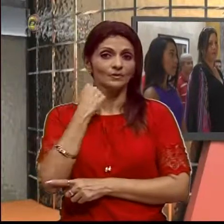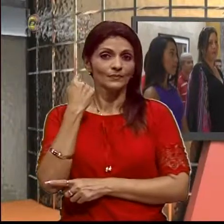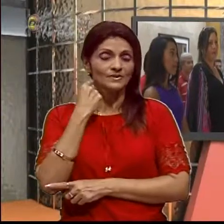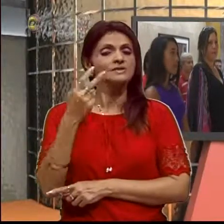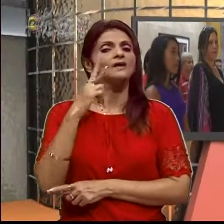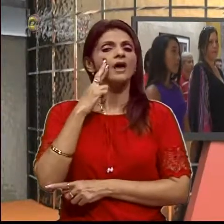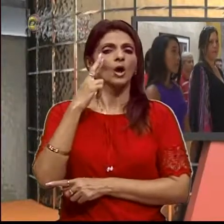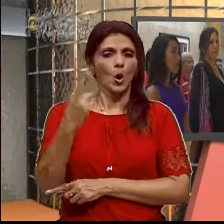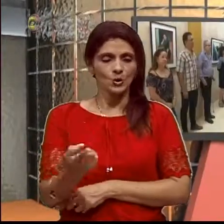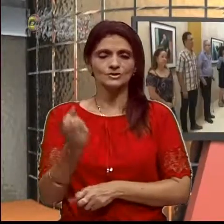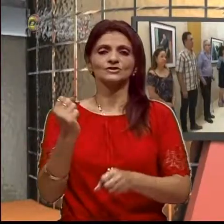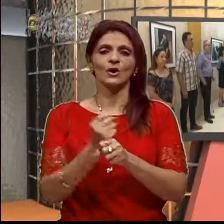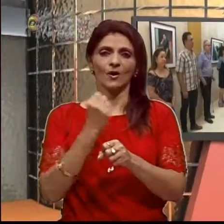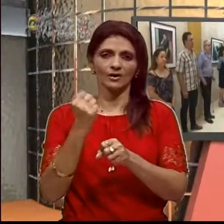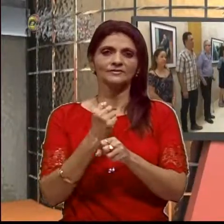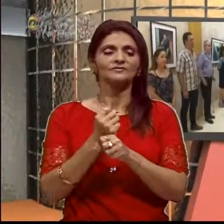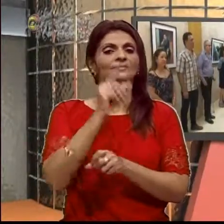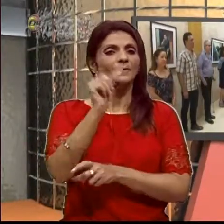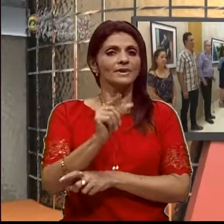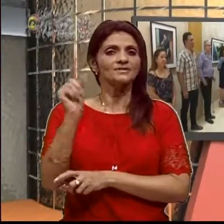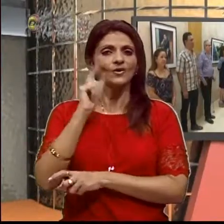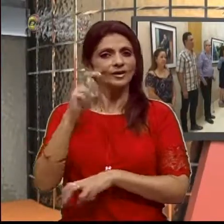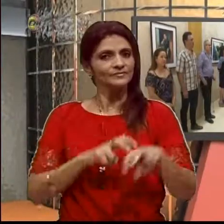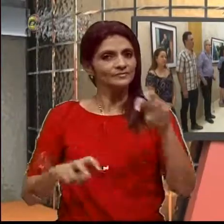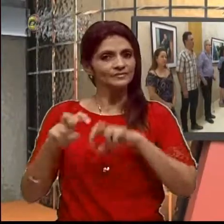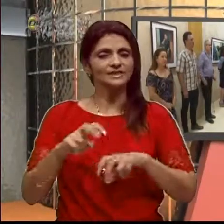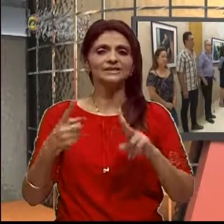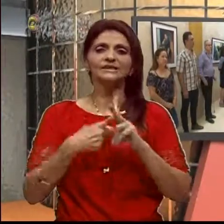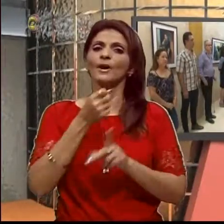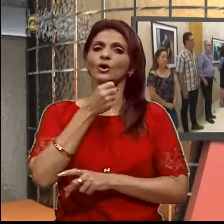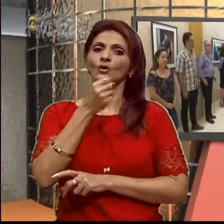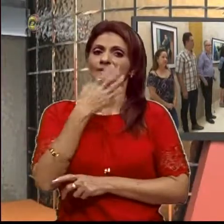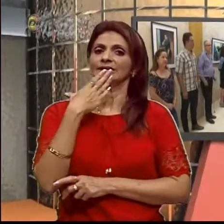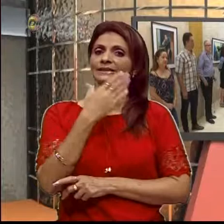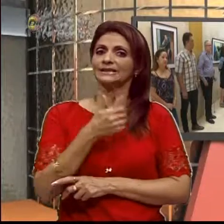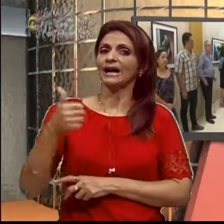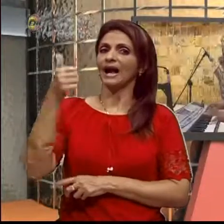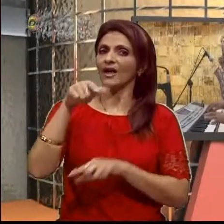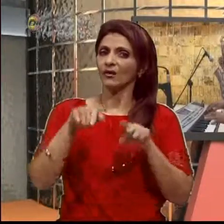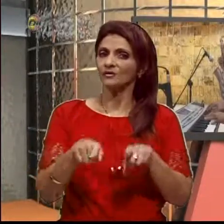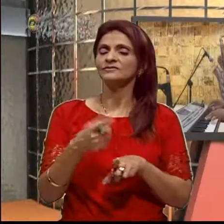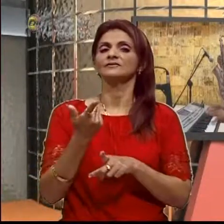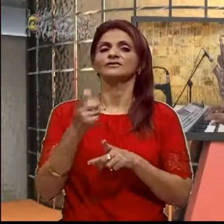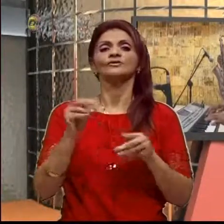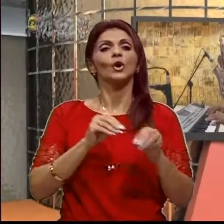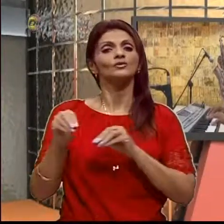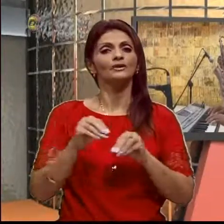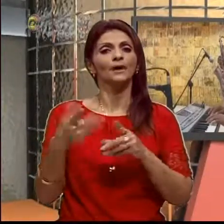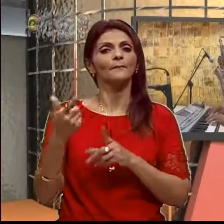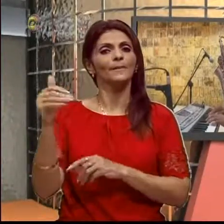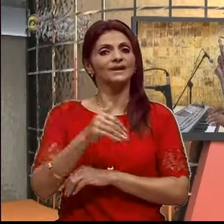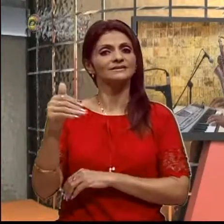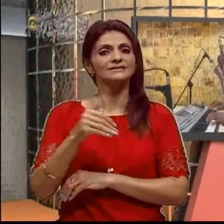la labor de realizadores y periodistas destacados en el certamen, donde participan la red de emisoras de